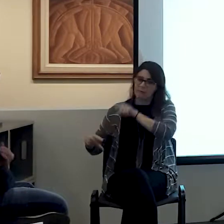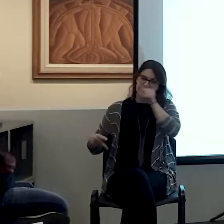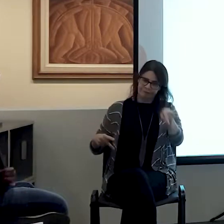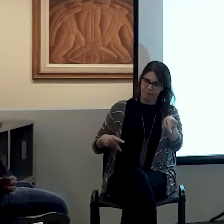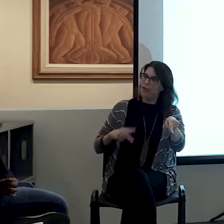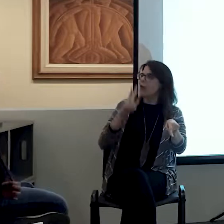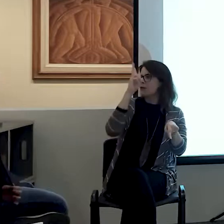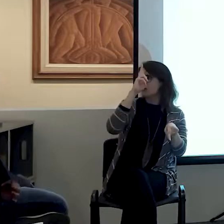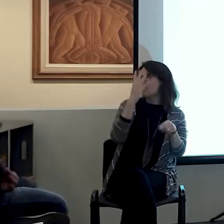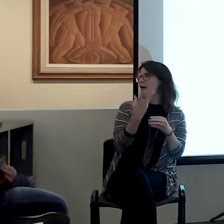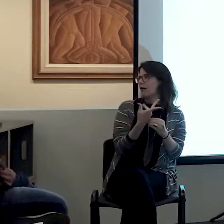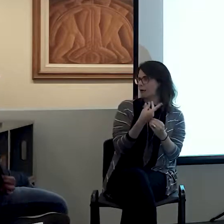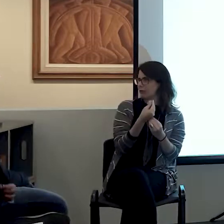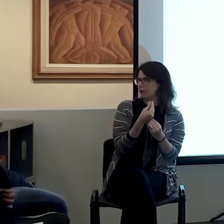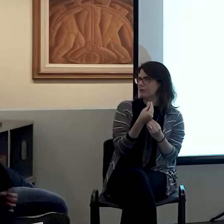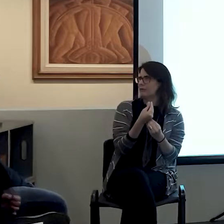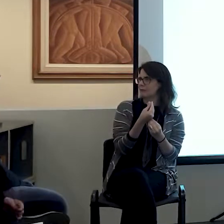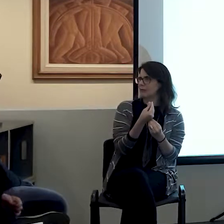arte.